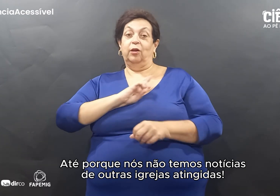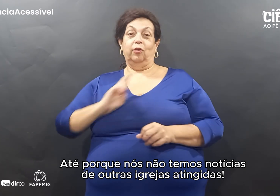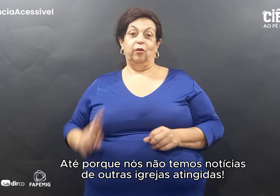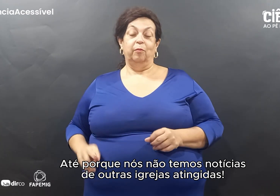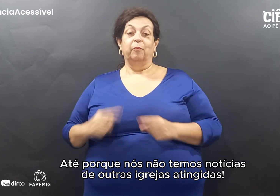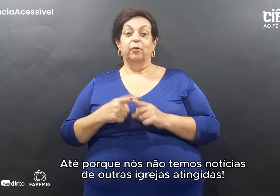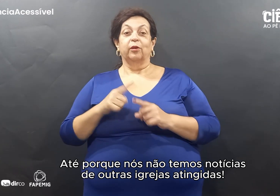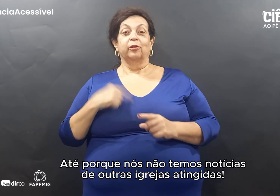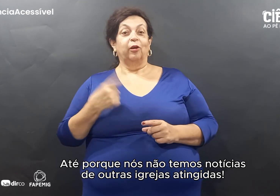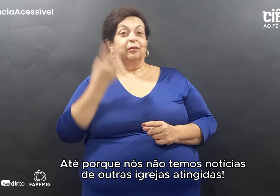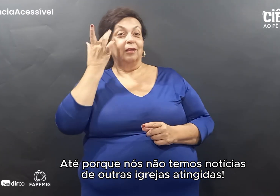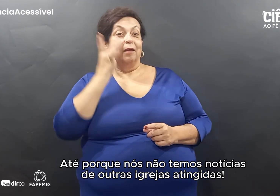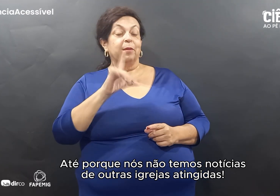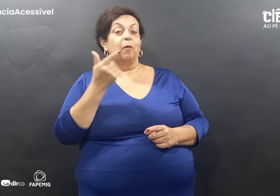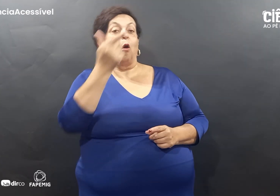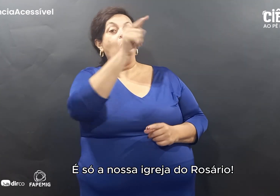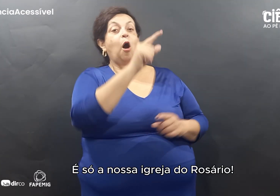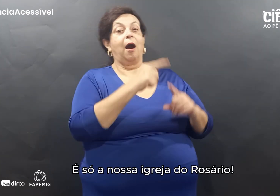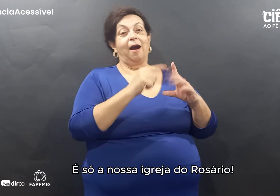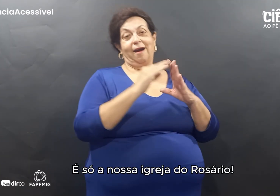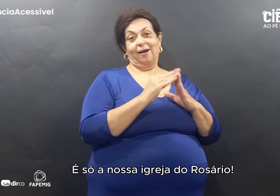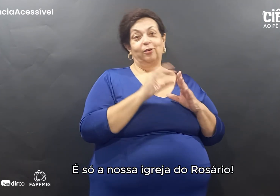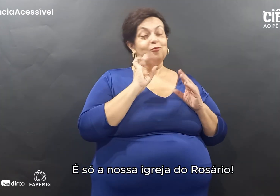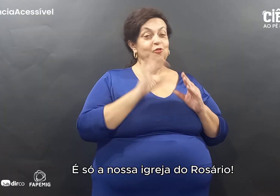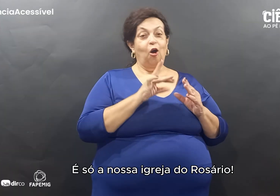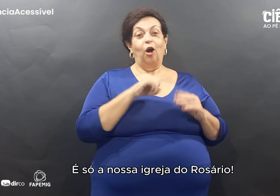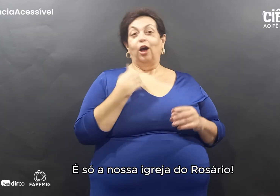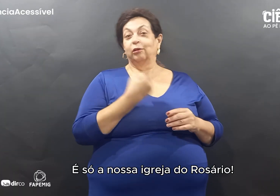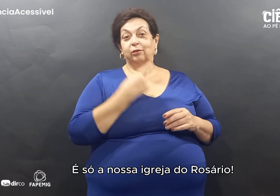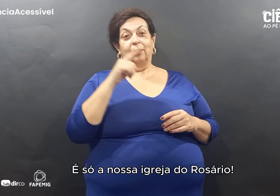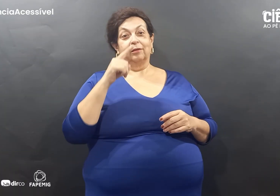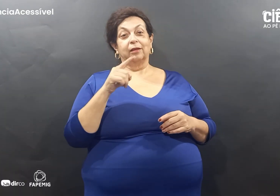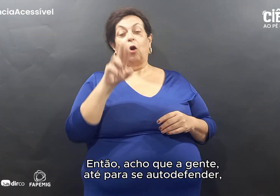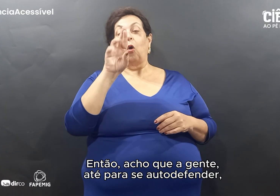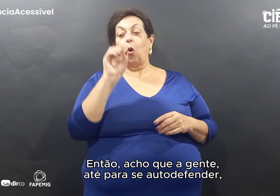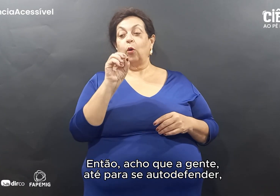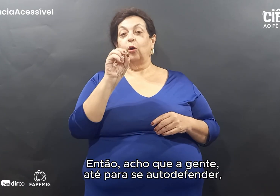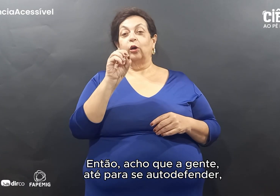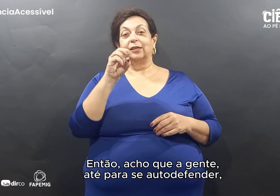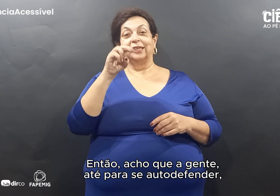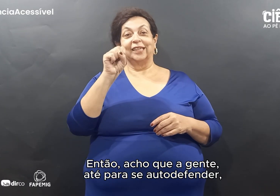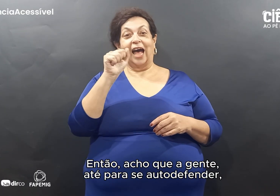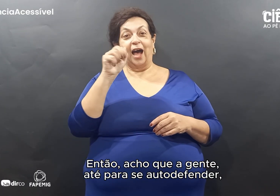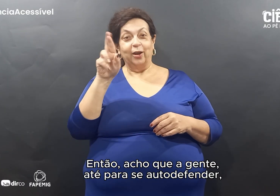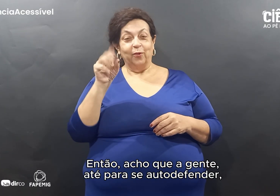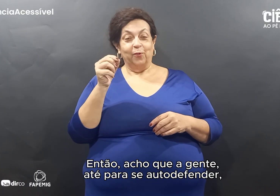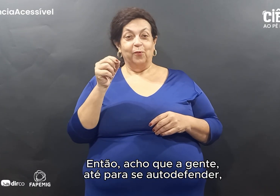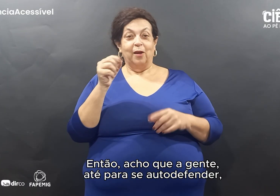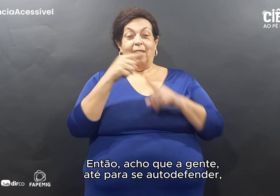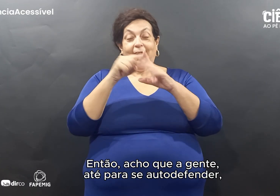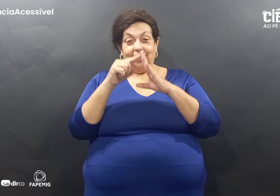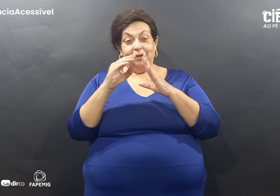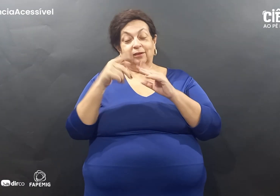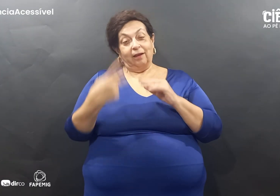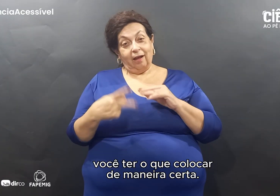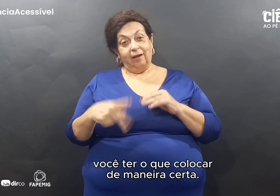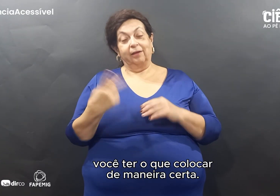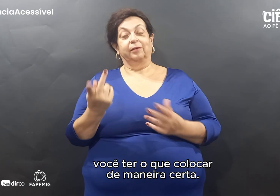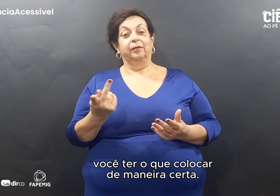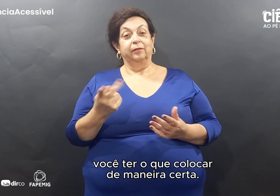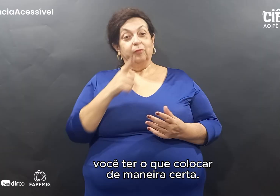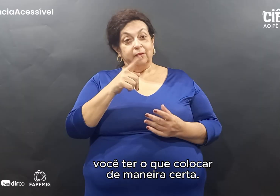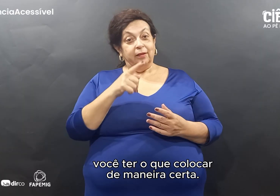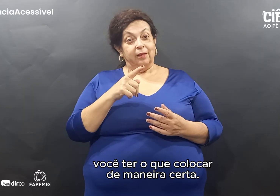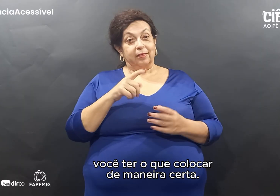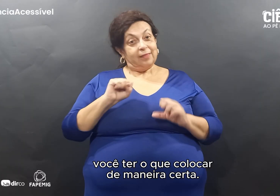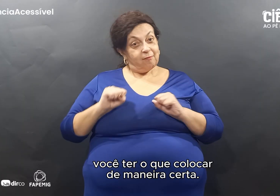outras igrejas atingidas. É só a nossa igreja do Rosário. Então, acho que a gente, até para se autodefender, você tem